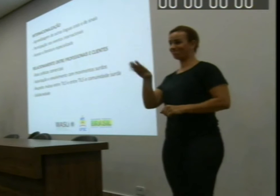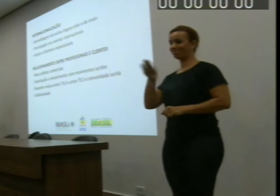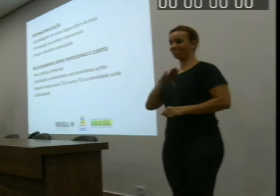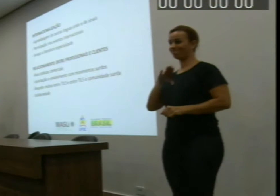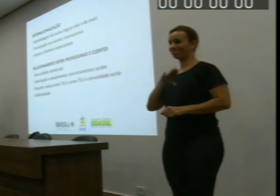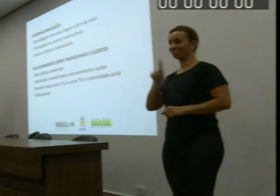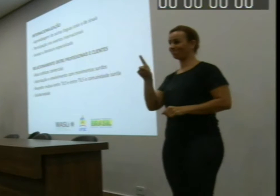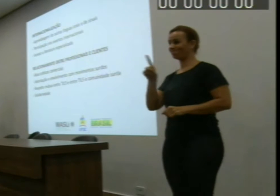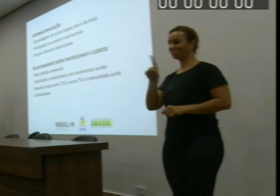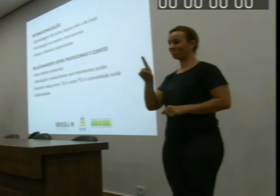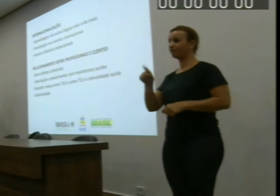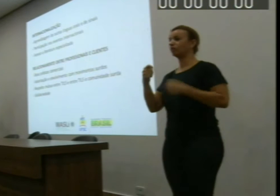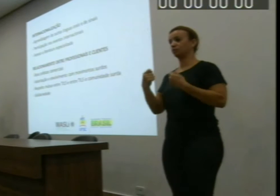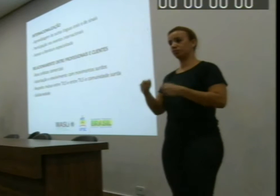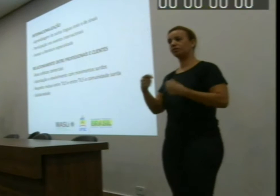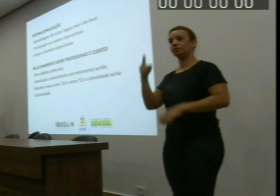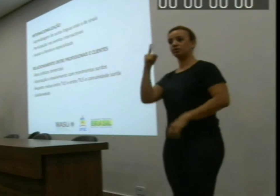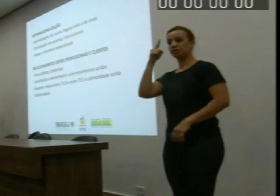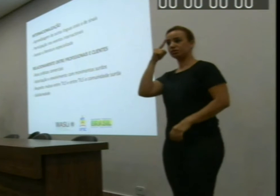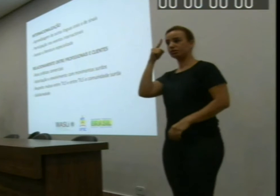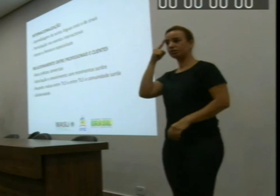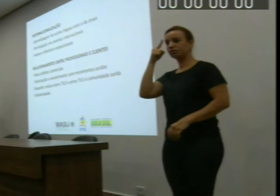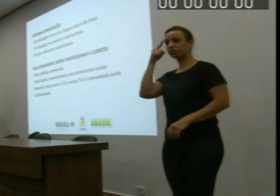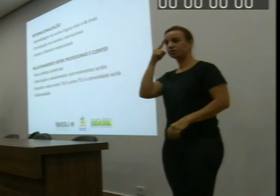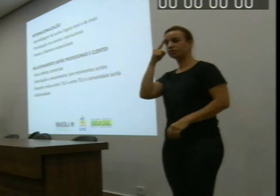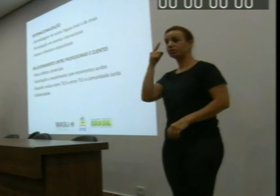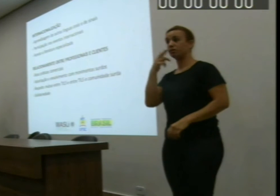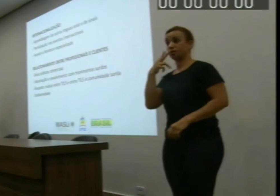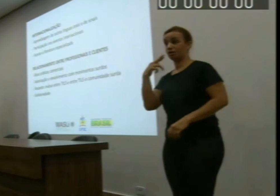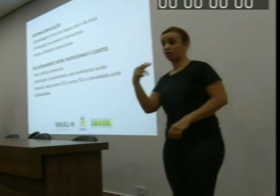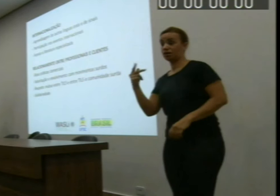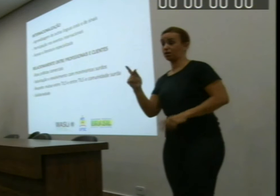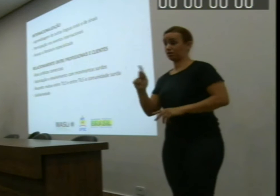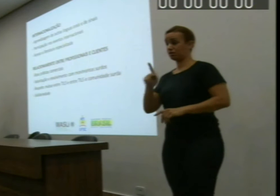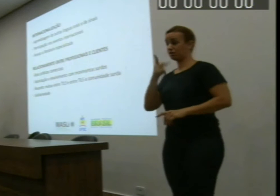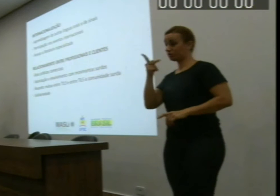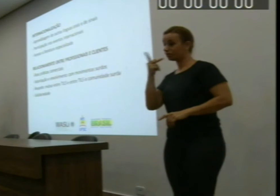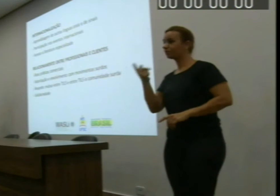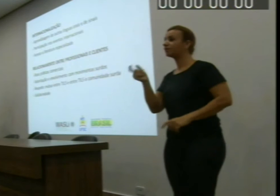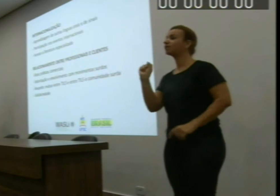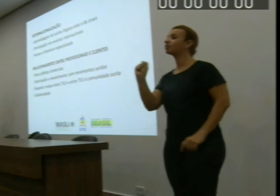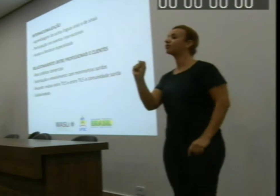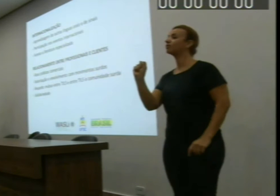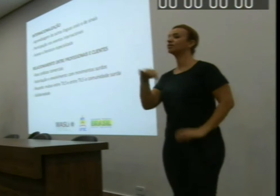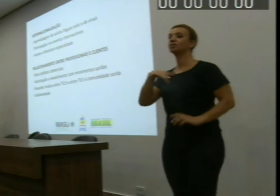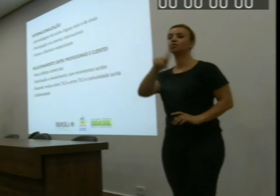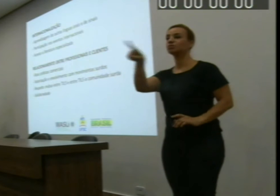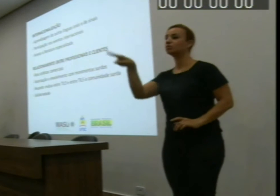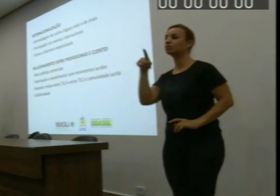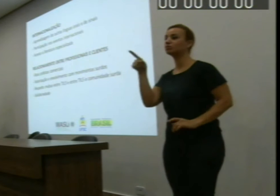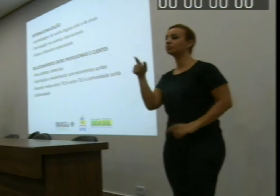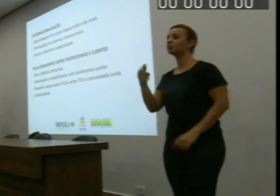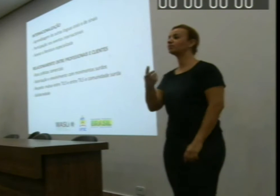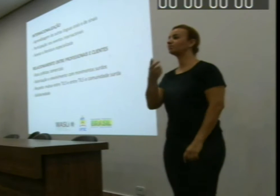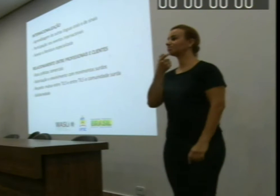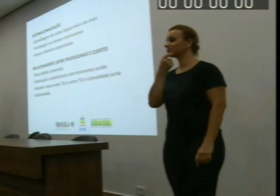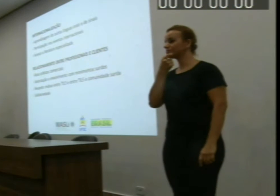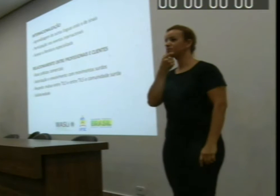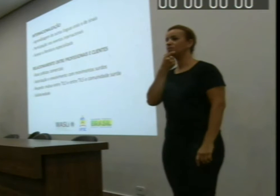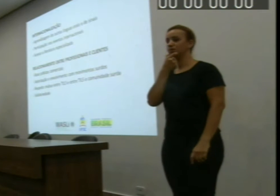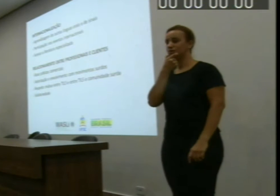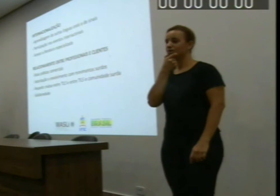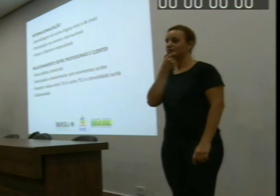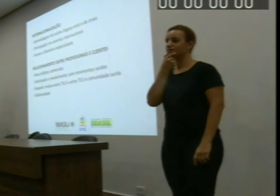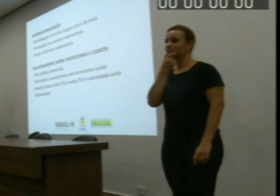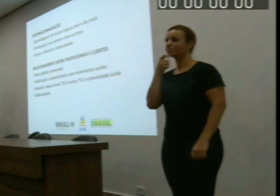portuguesa a gente precisa pensar num planeta e a língua que se fala no planeta é inglês né a língua Franca global é inglês